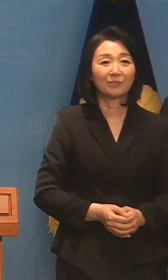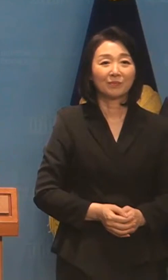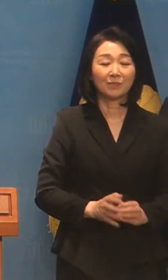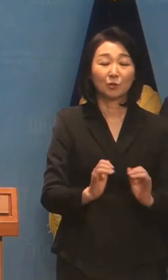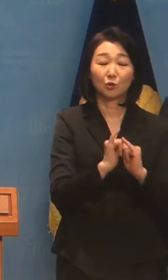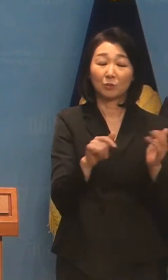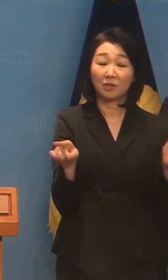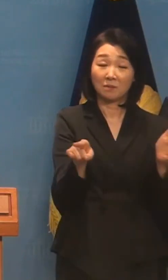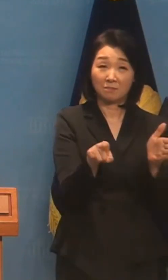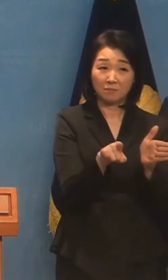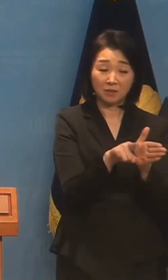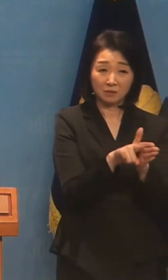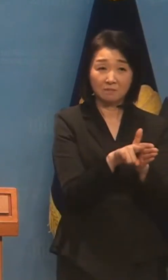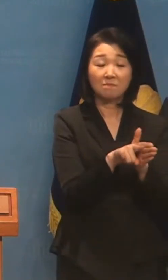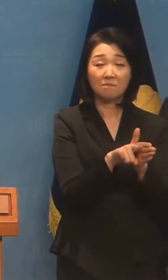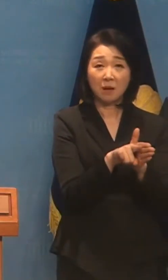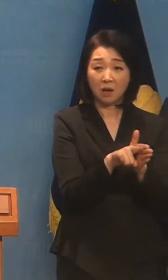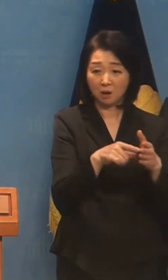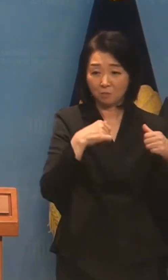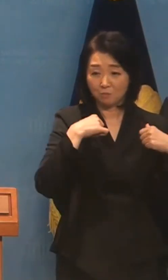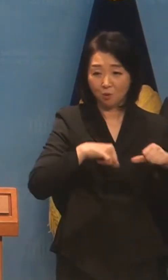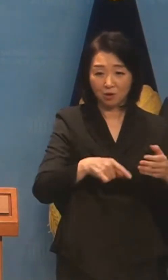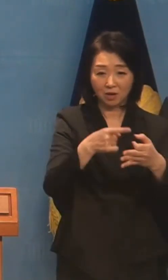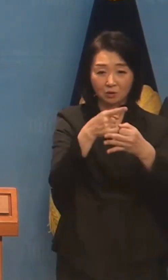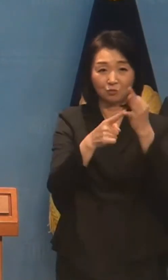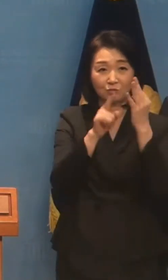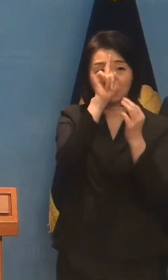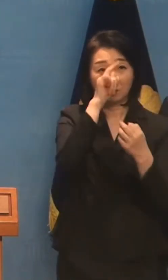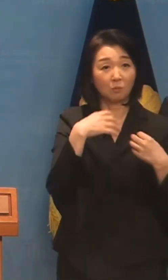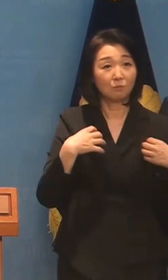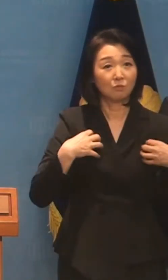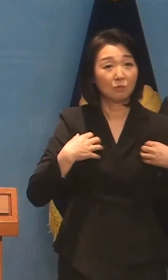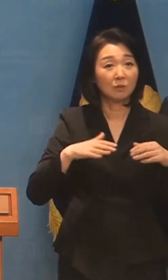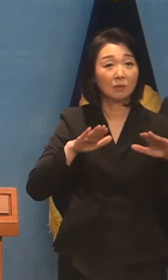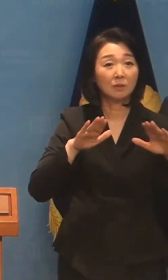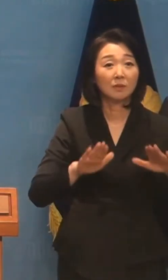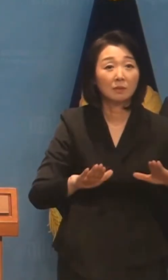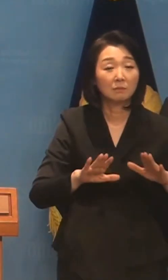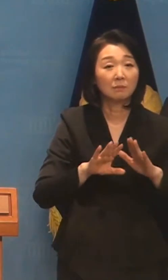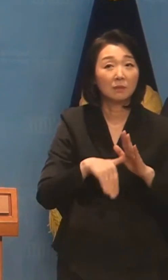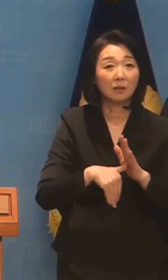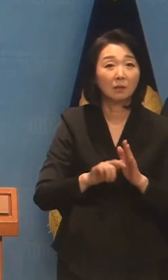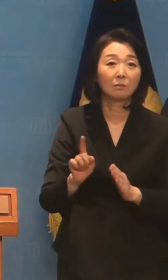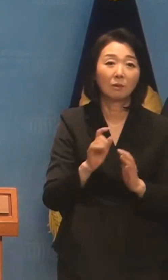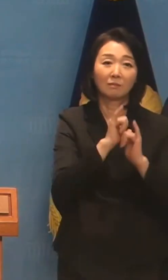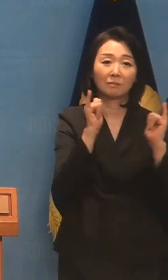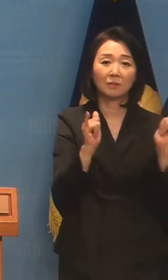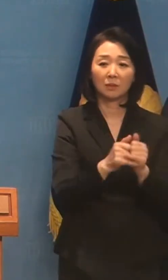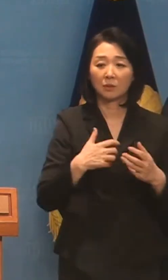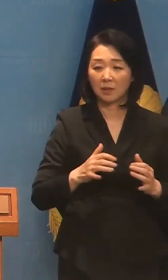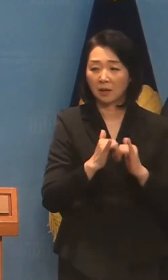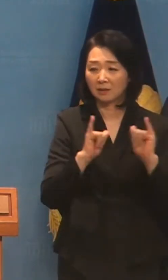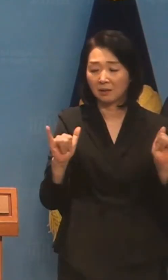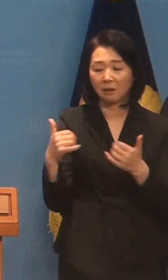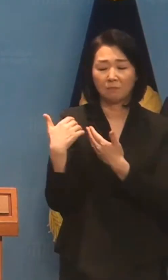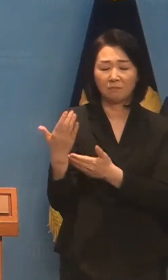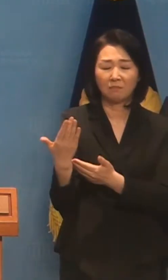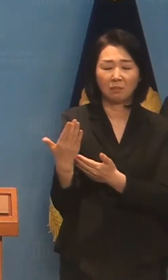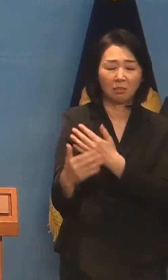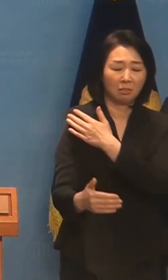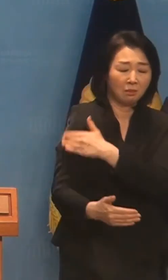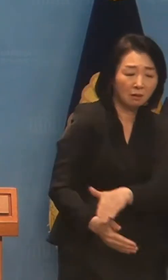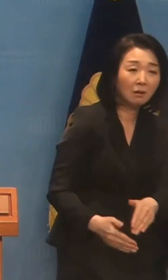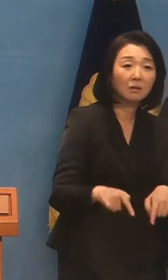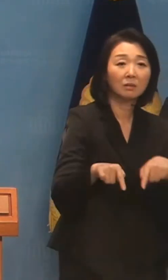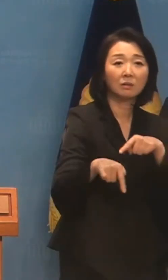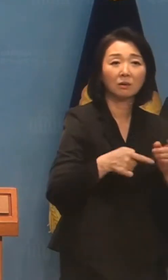국민의 신뢰를 상실한 윤석열 정부가 여전히 이 시점에서도 사회적 약자를 외면하는